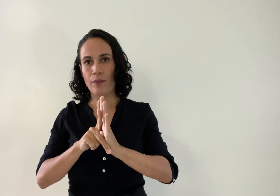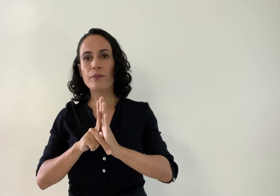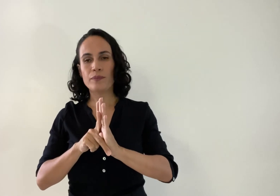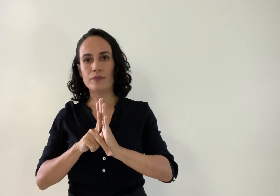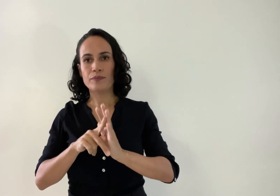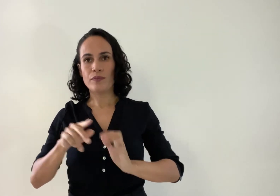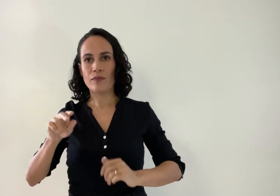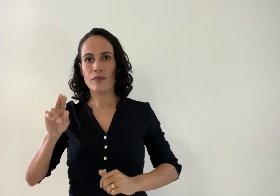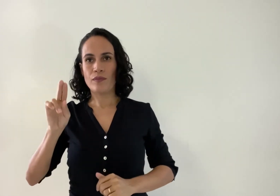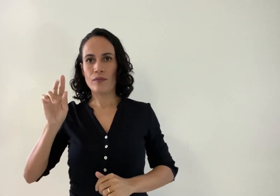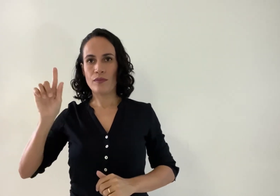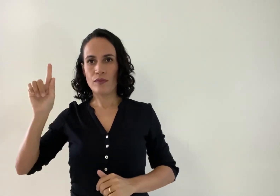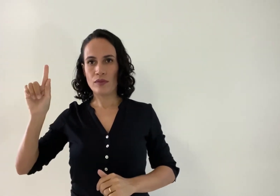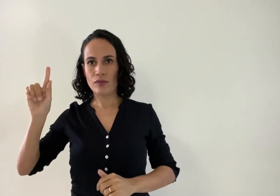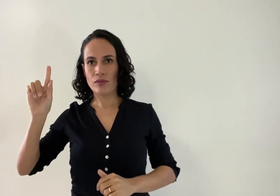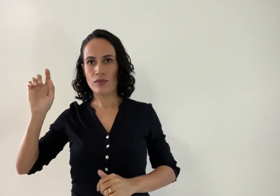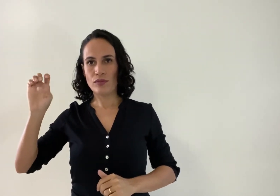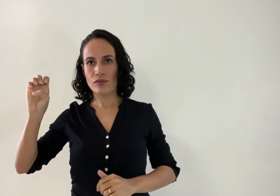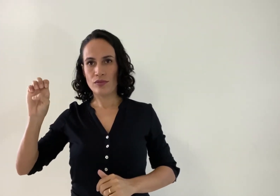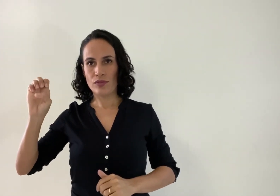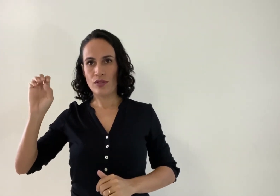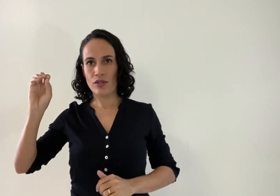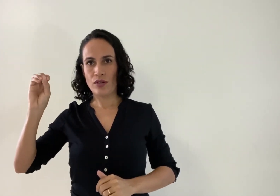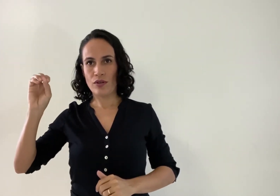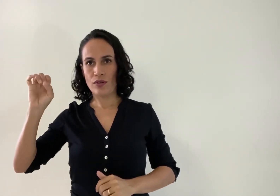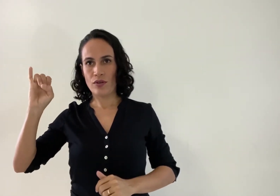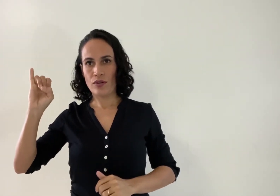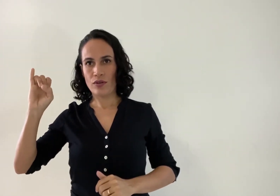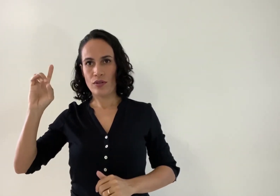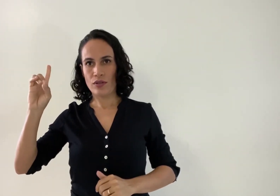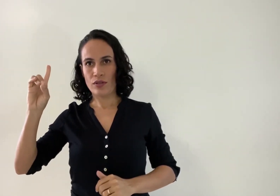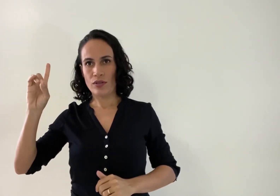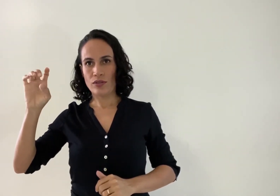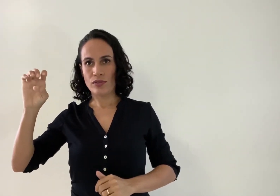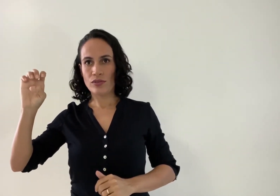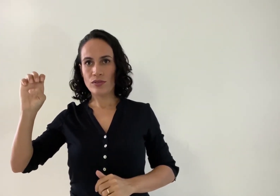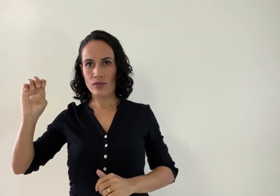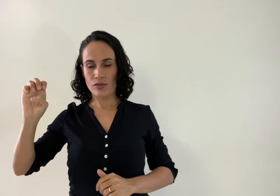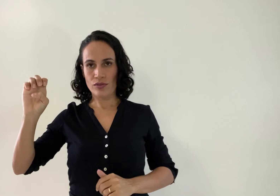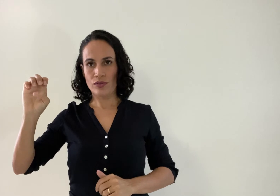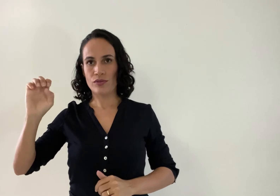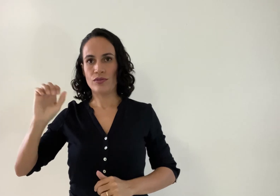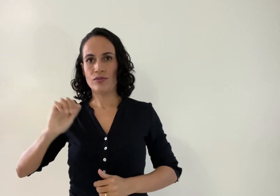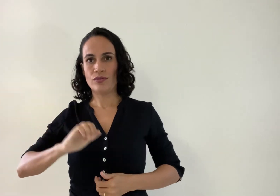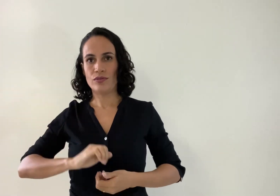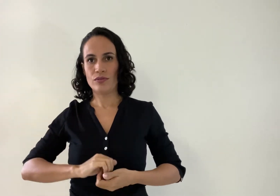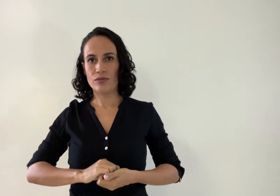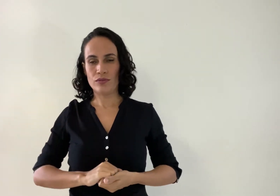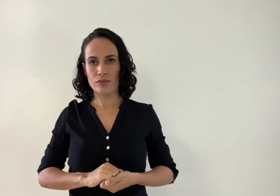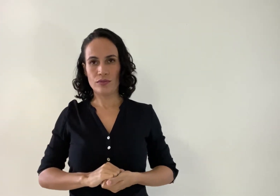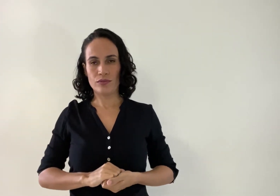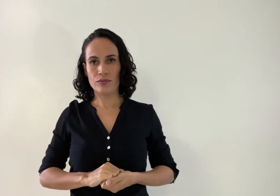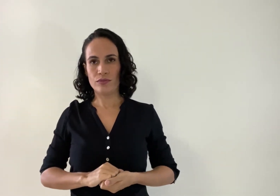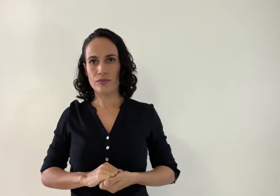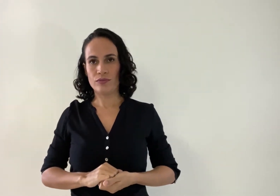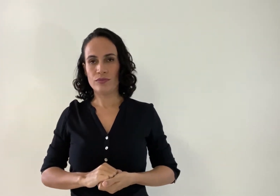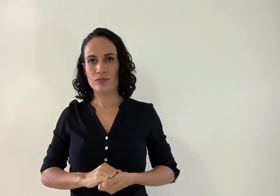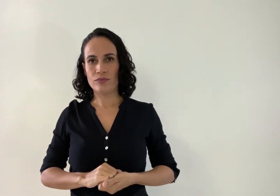um paralelepípedo. Ela tem o formato dela, um pouco achatada nos polos e mais abaulada na linha do Equador, ok? Dá uma